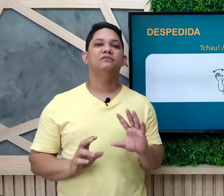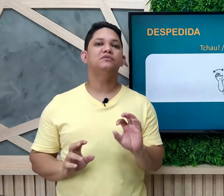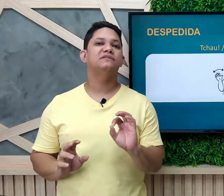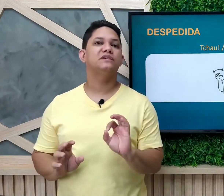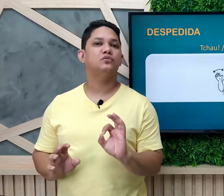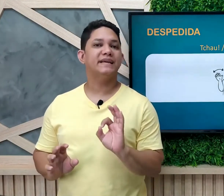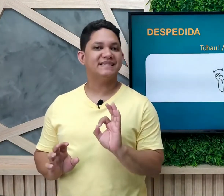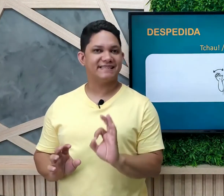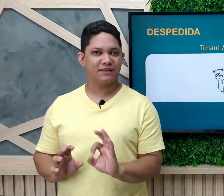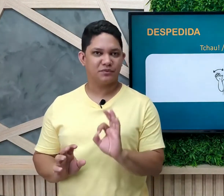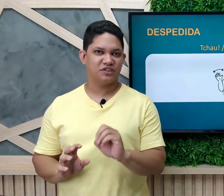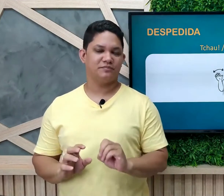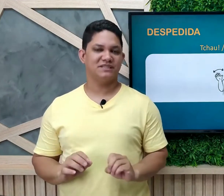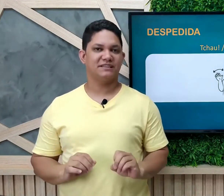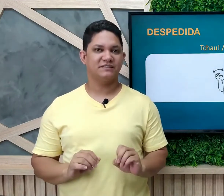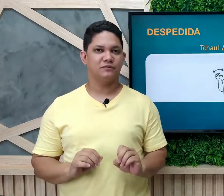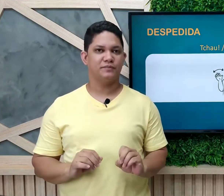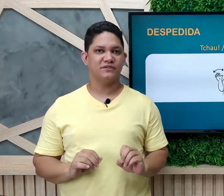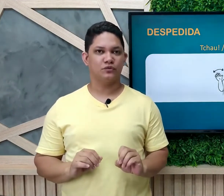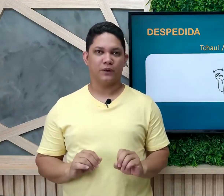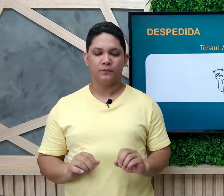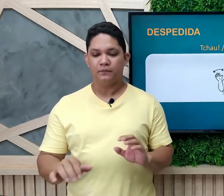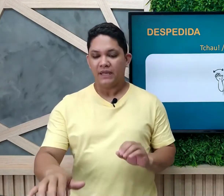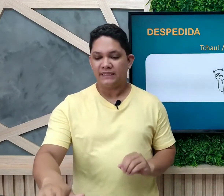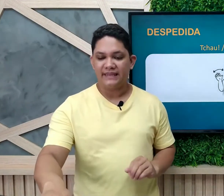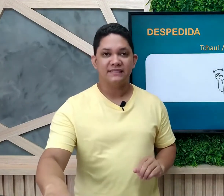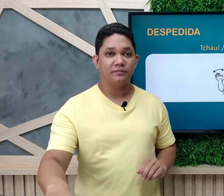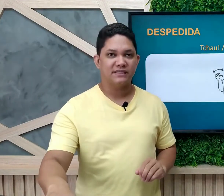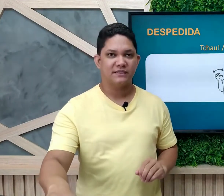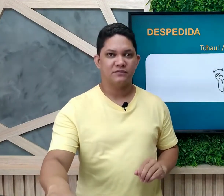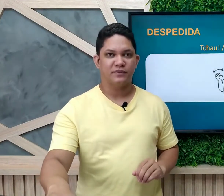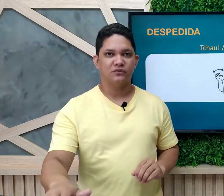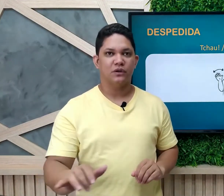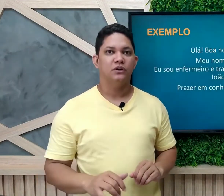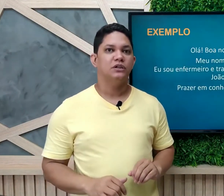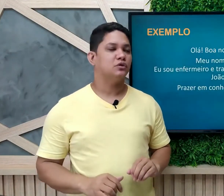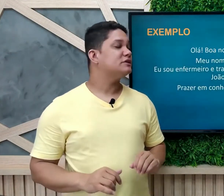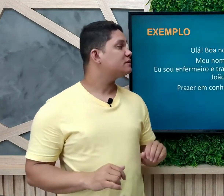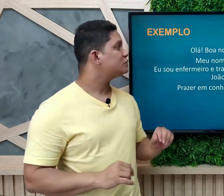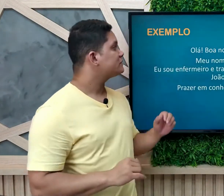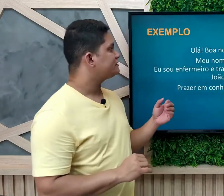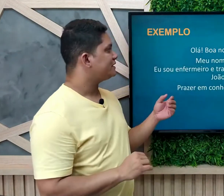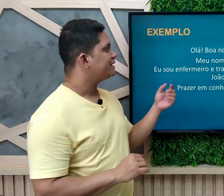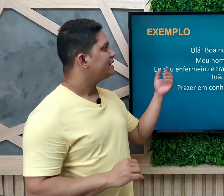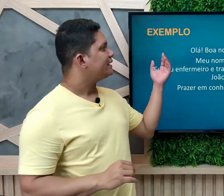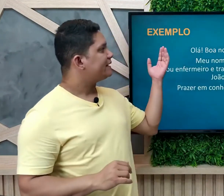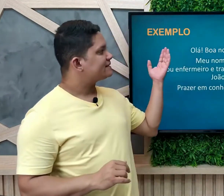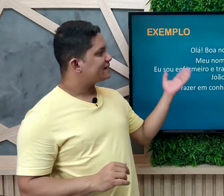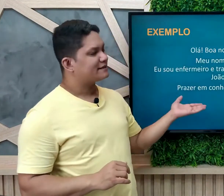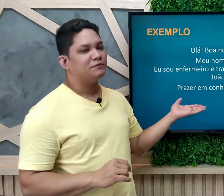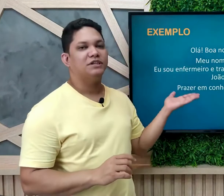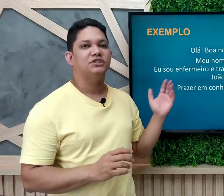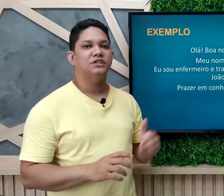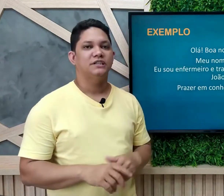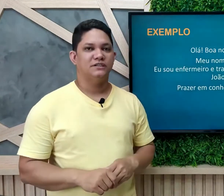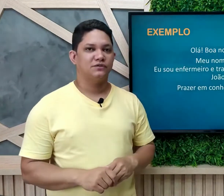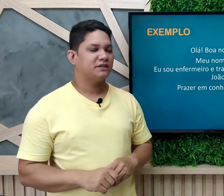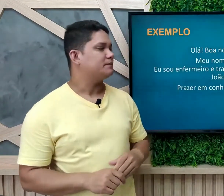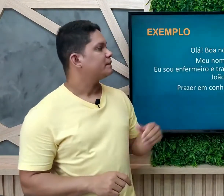vamos ver um exemplo de apresentação pessoal. Nessa apresentação pessoal, nós iremos ver exatamente isso aqui. A